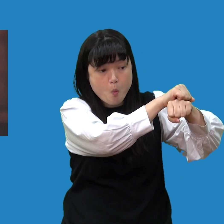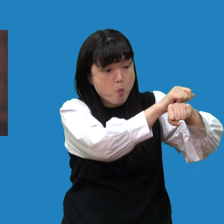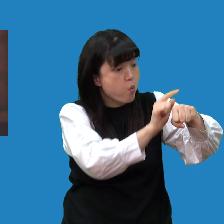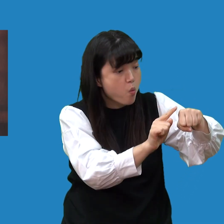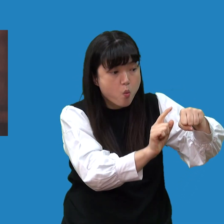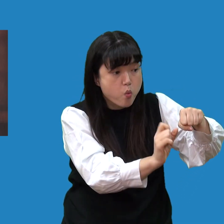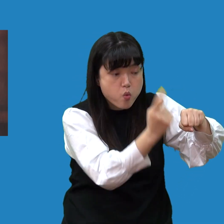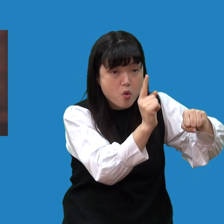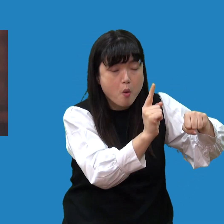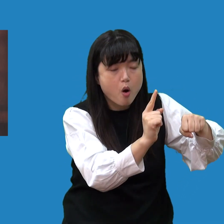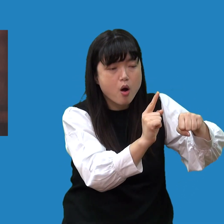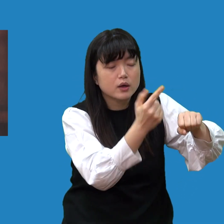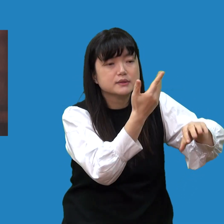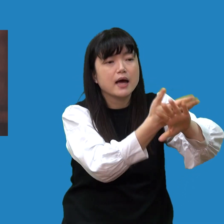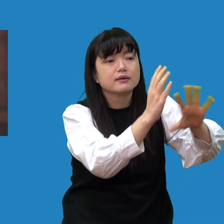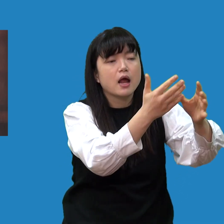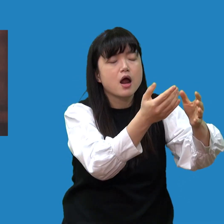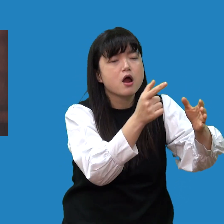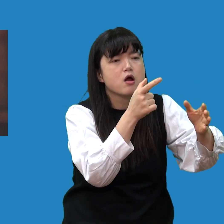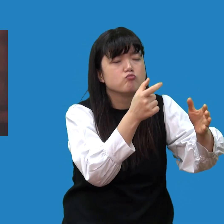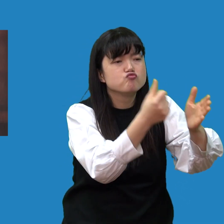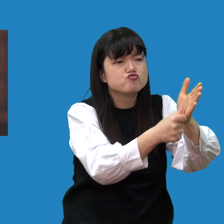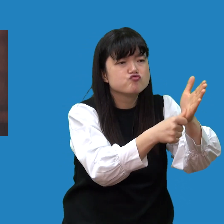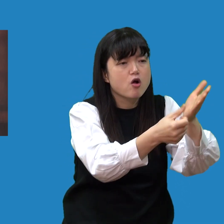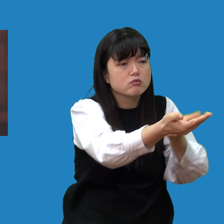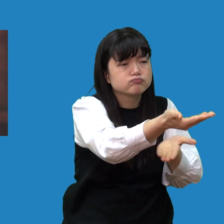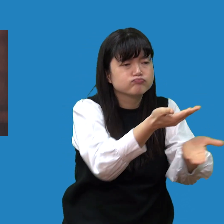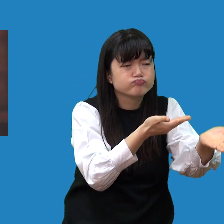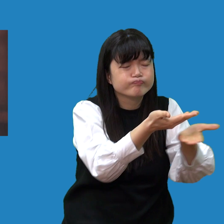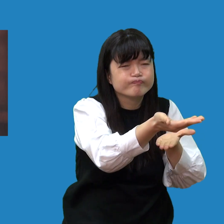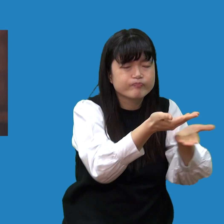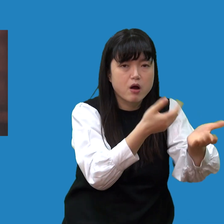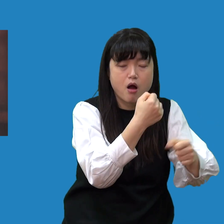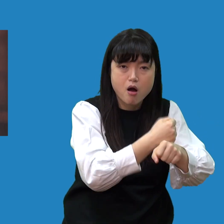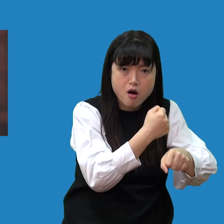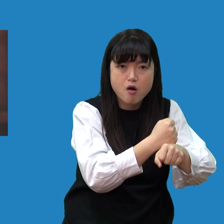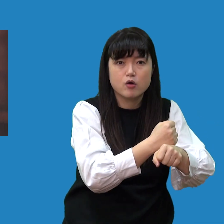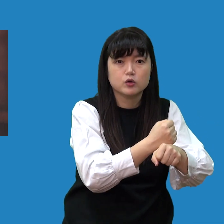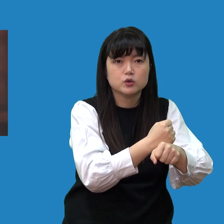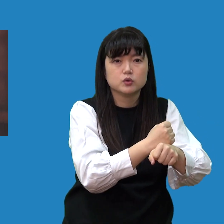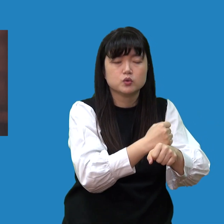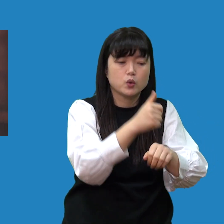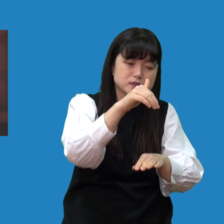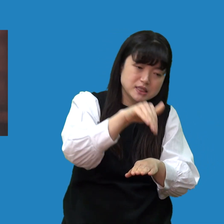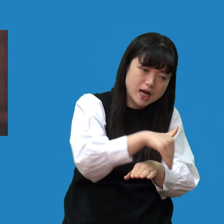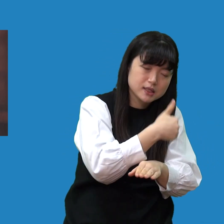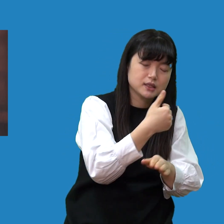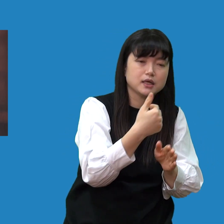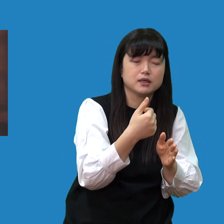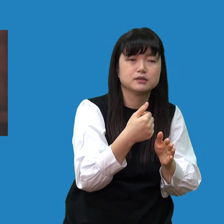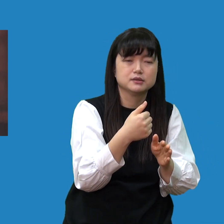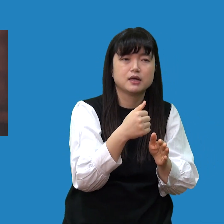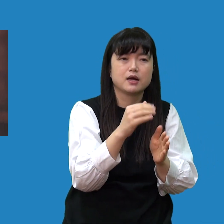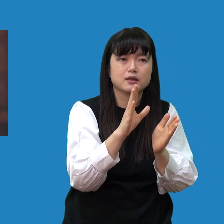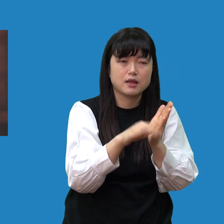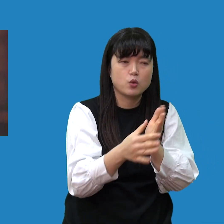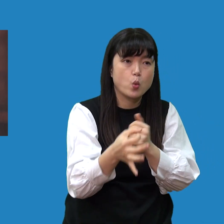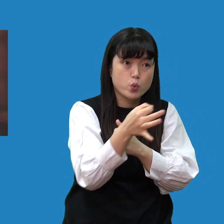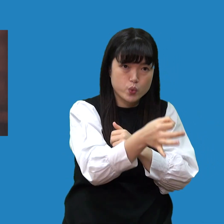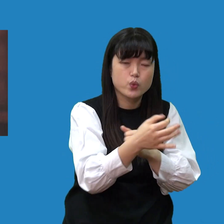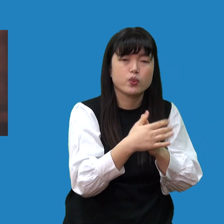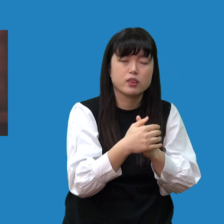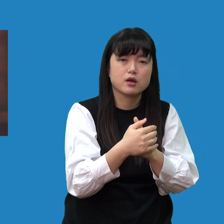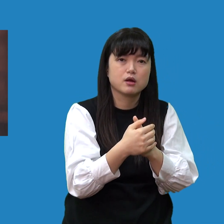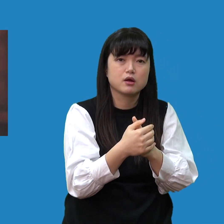또한 외국과의 무역, 또 이스라엘을 통과하는 대상들에 대한 통행세, 또